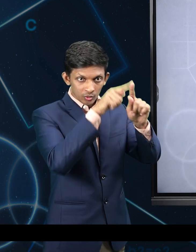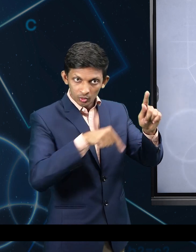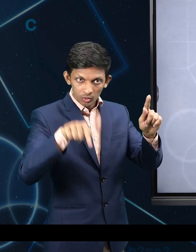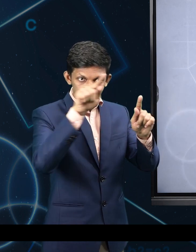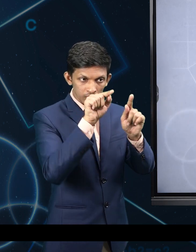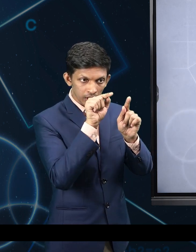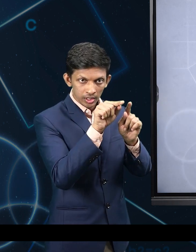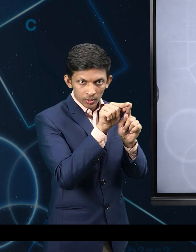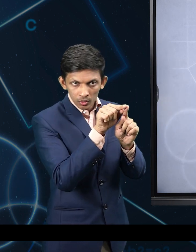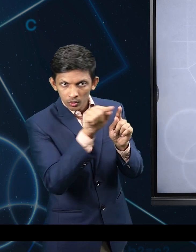వ్యాసార్థం,